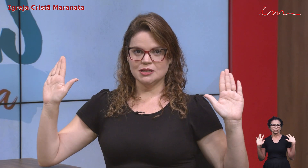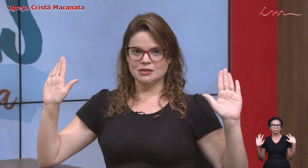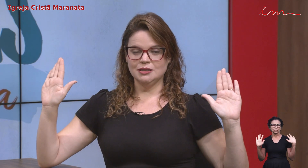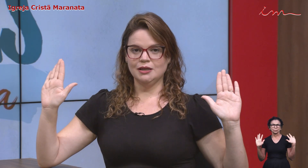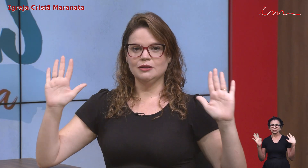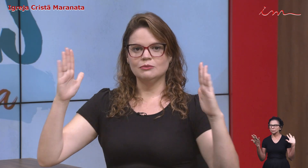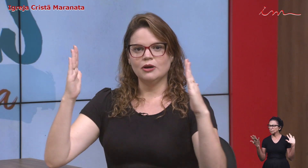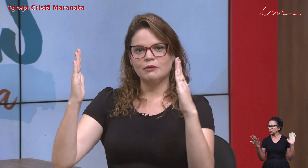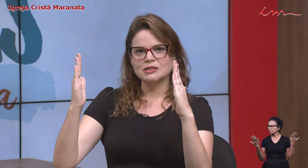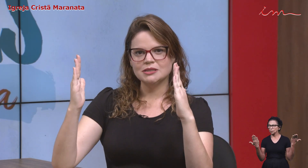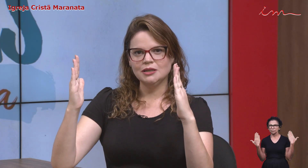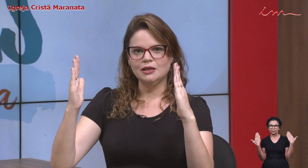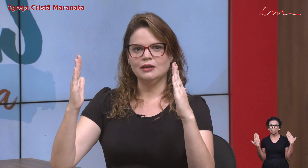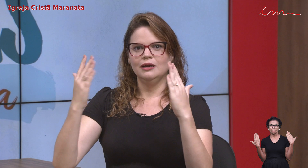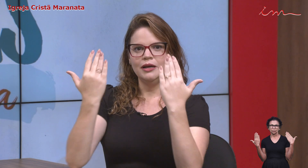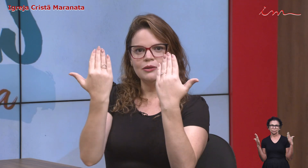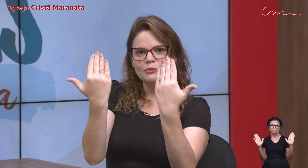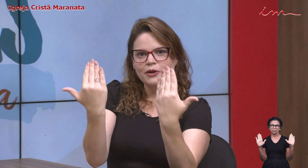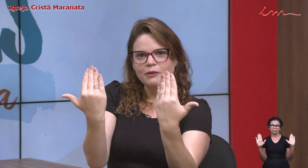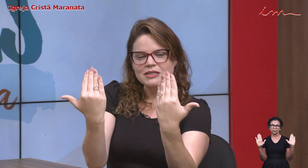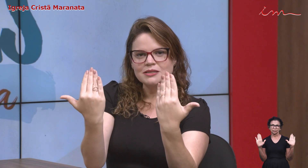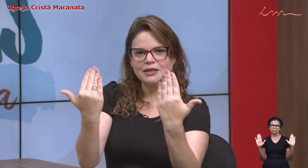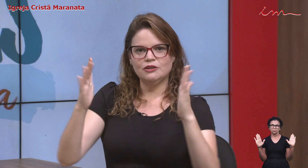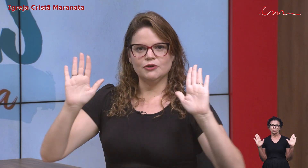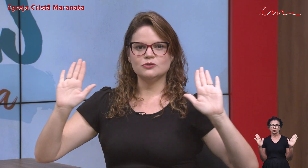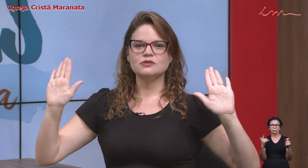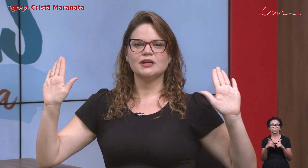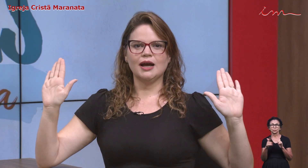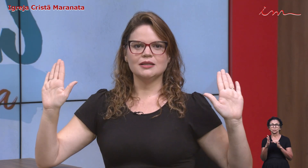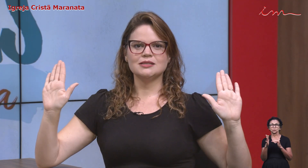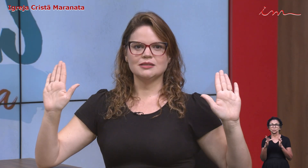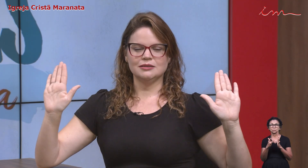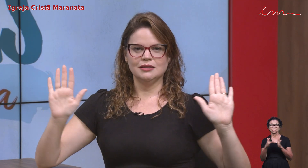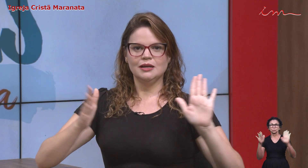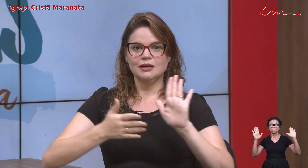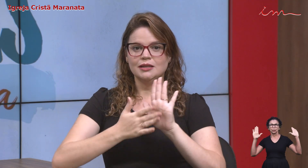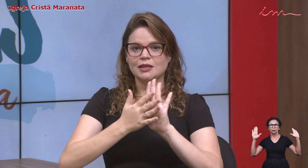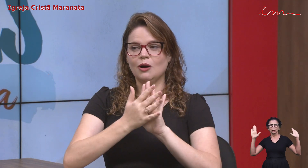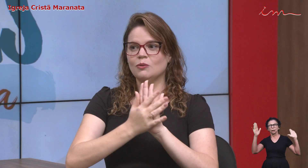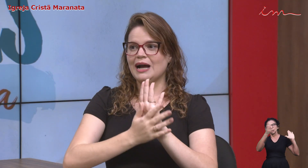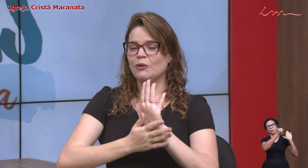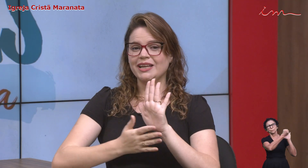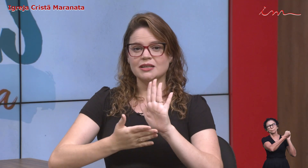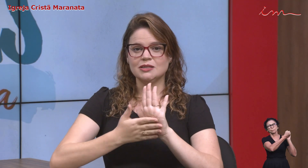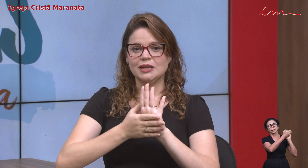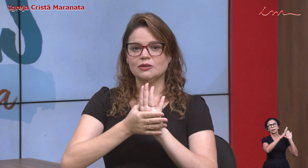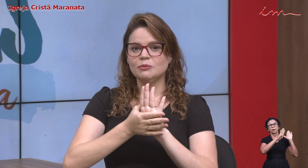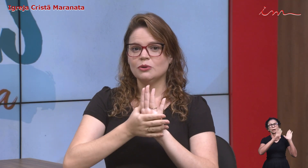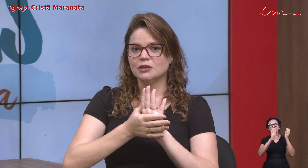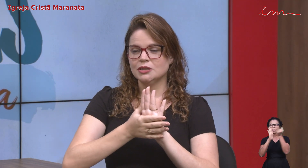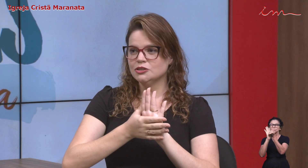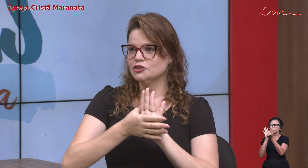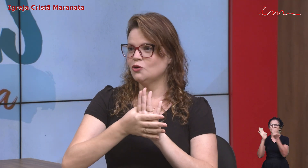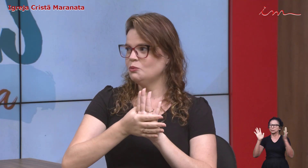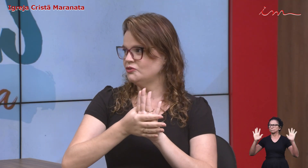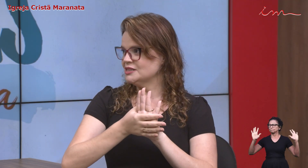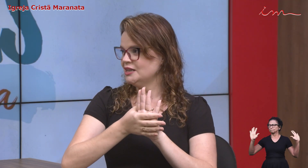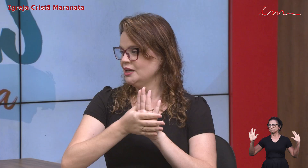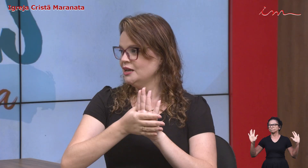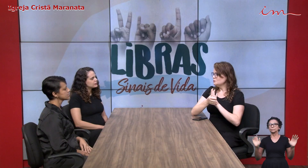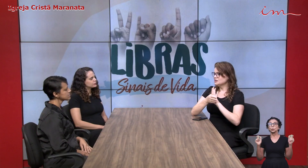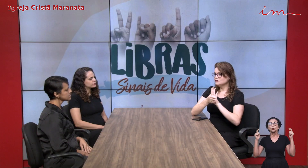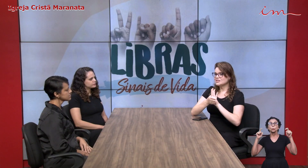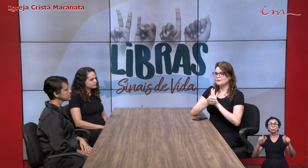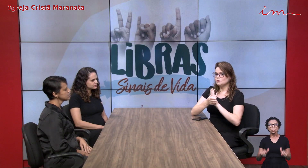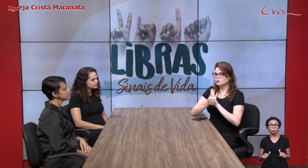na cruz assim, ele não morreu assim, ele não morreu assim, ele foi crucificado assim. Então, a orientação ela é tão importante de como